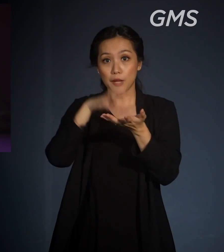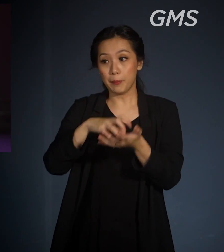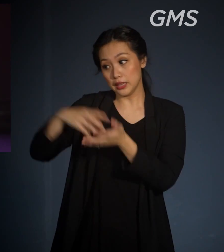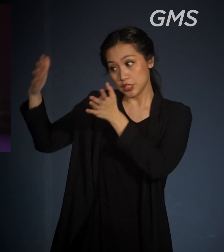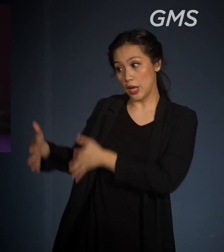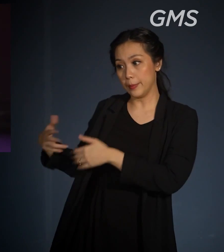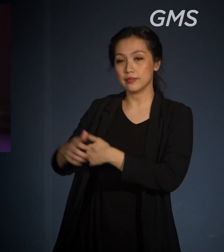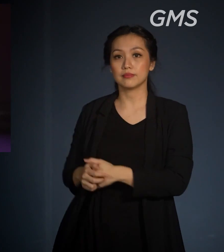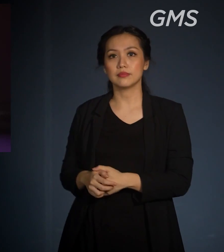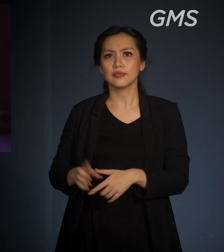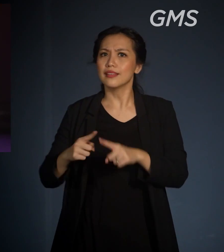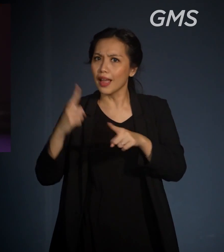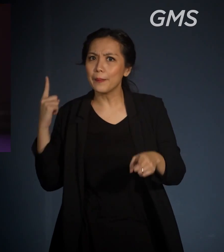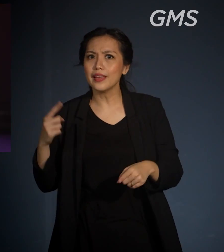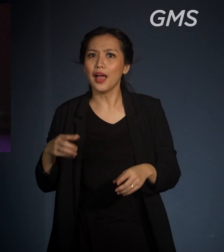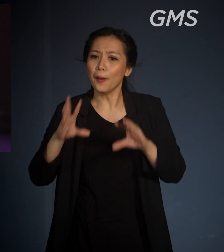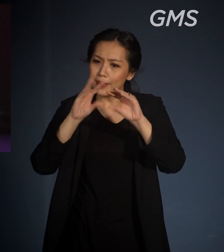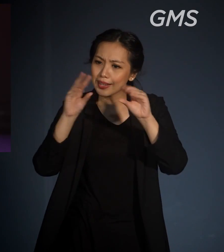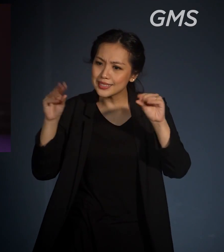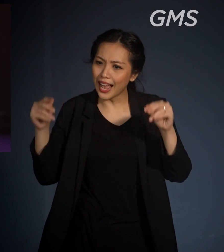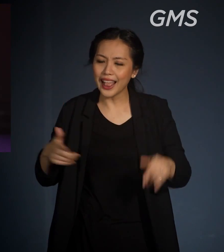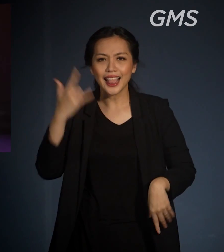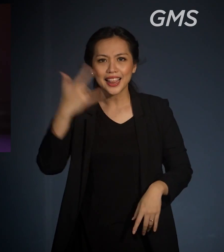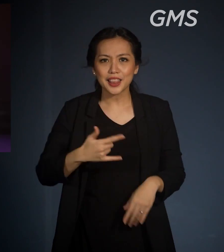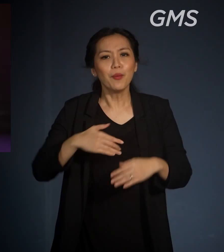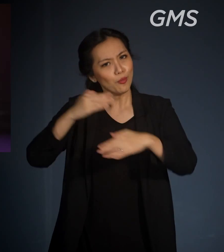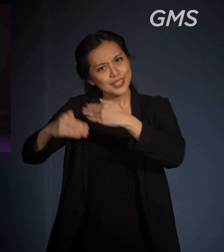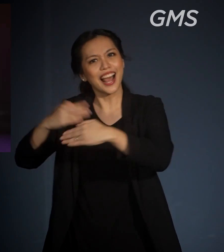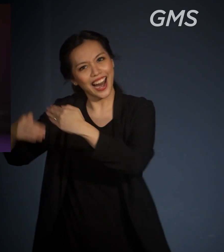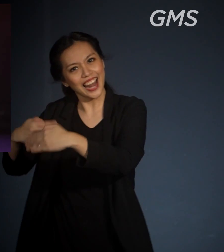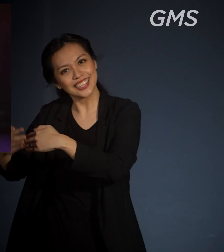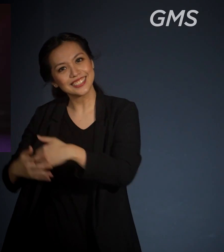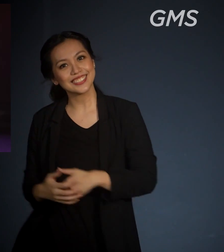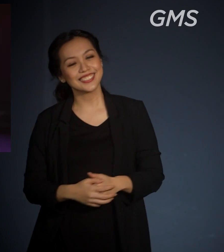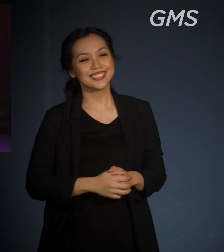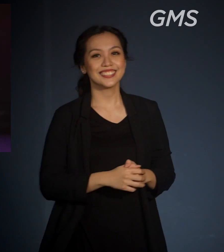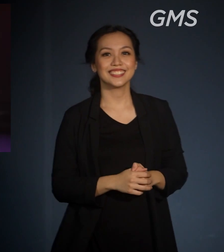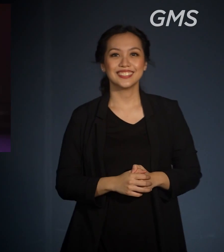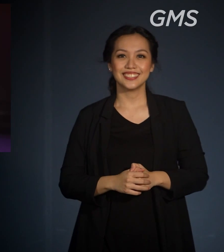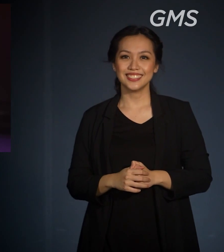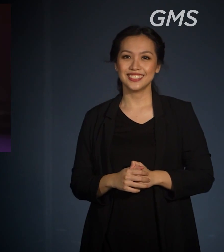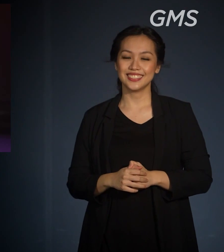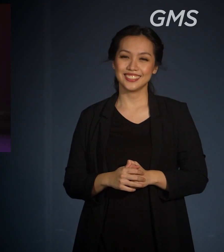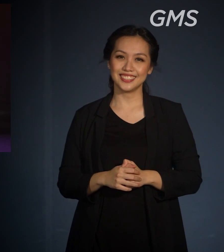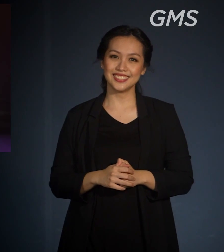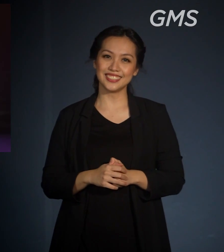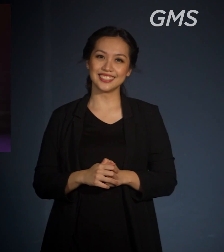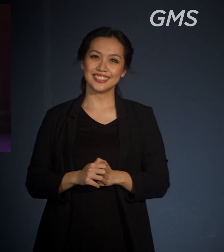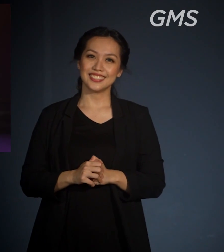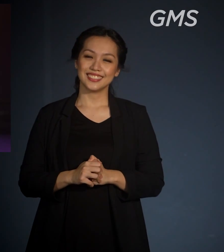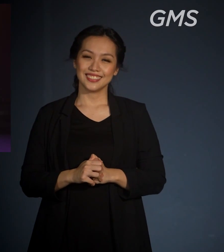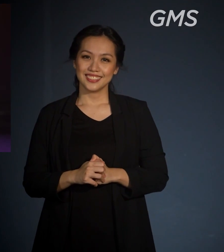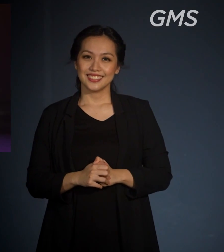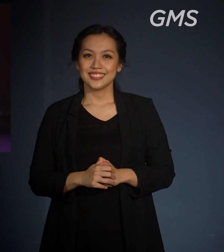Itu namanya kapasitas atau potensi yang dikembangkan, saudara. Dulu nggak